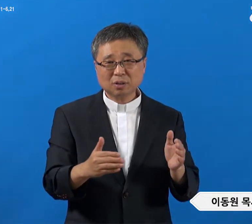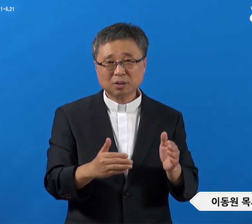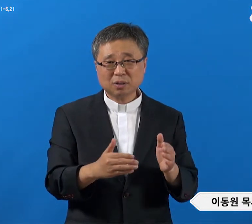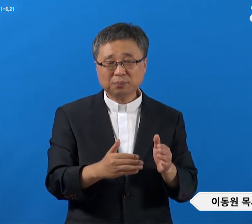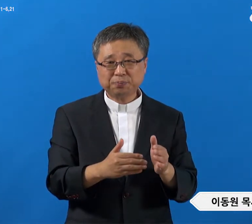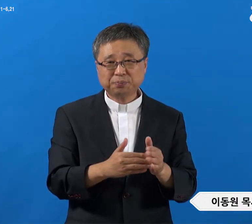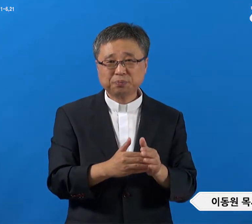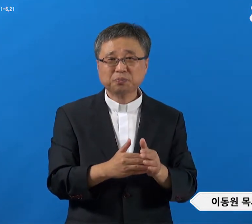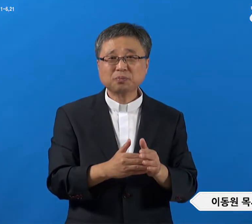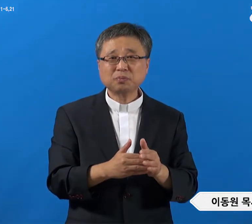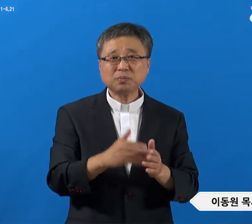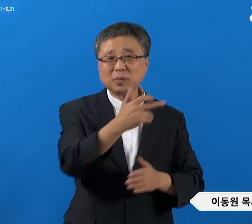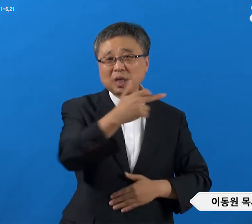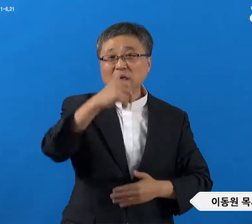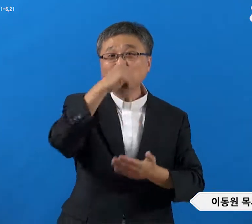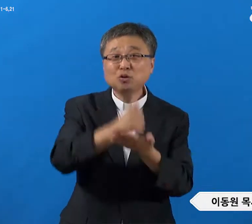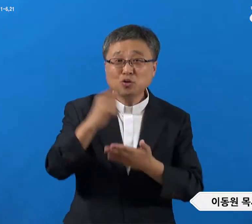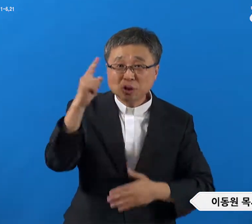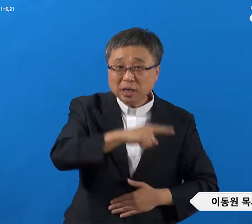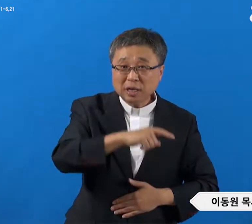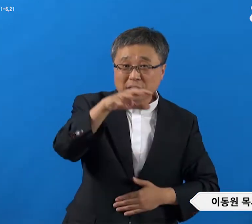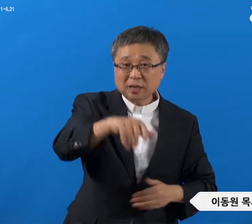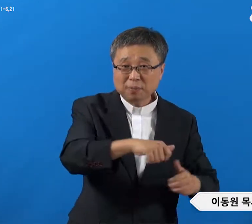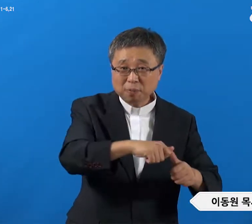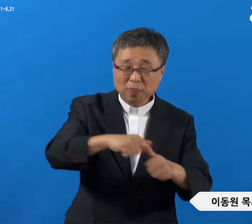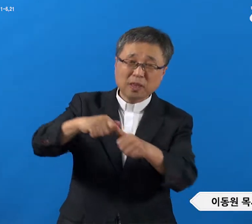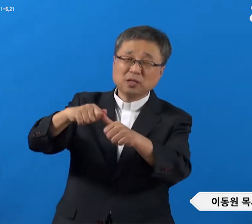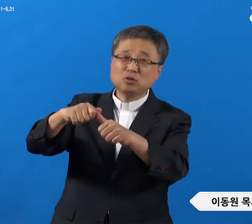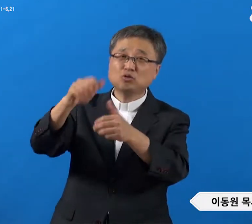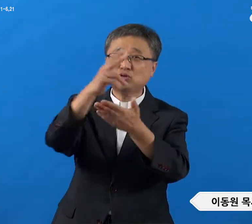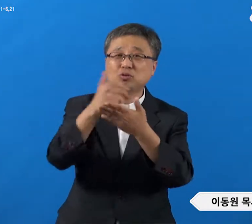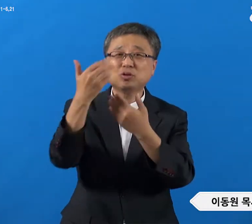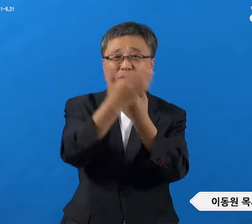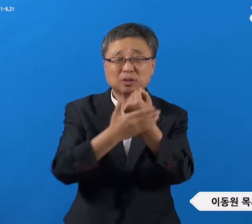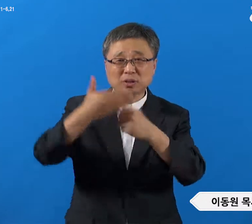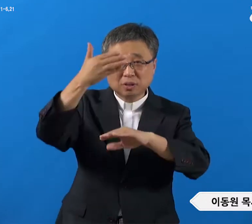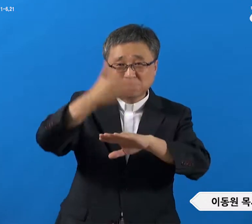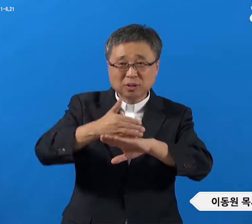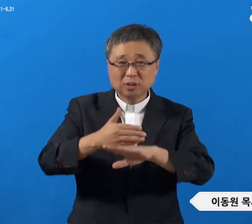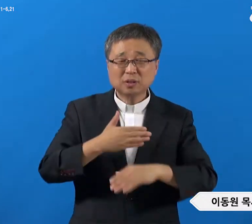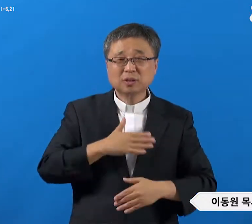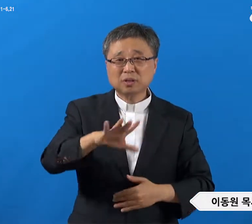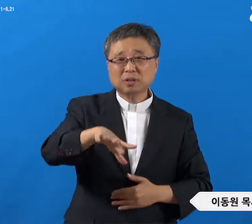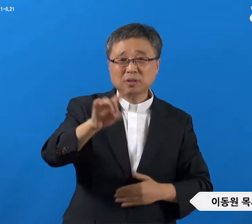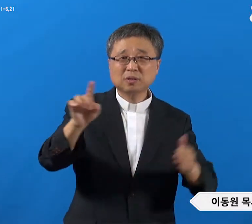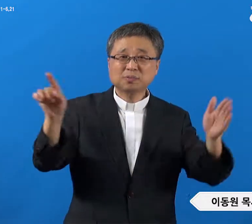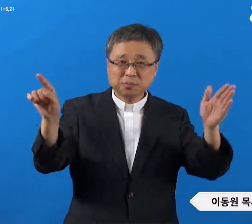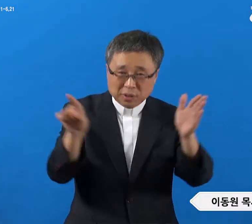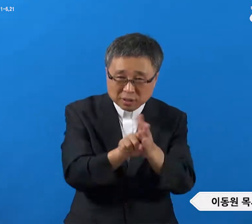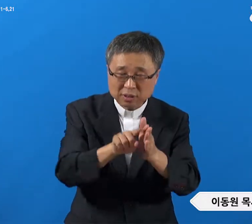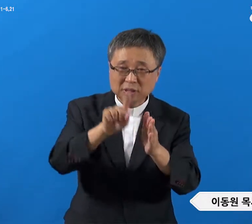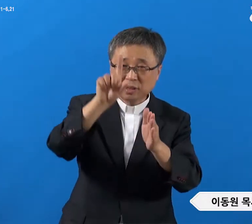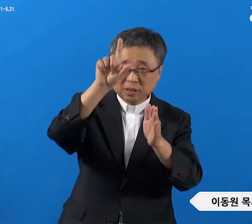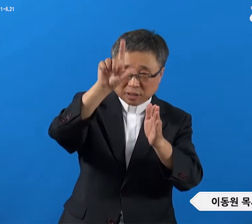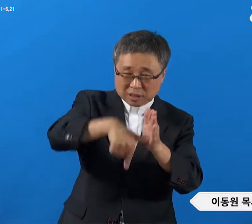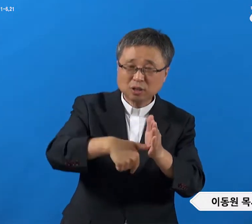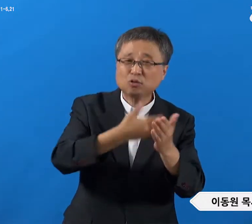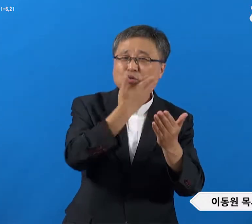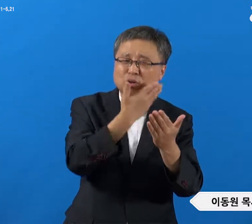얻었네. 큰 죄악에서 건지신 주 은혜 고마워. 나 처음 믿은 그 시간 귀하고